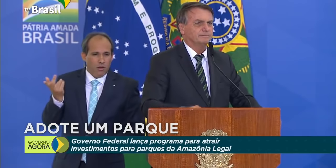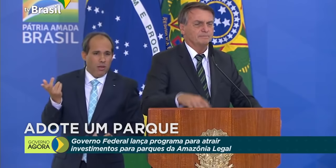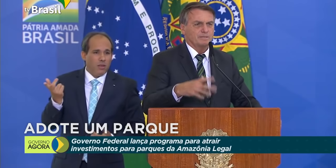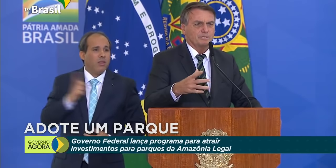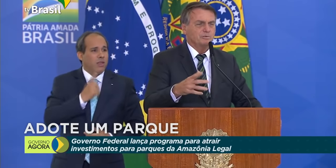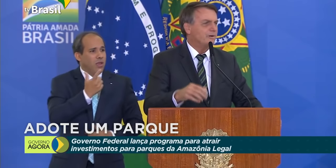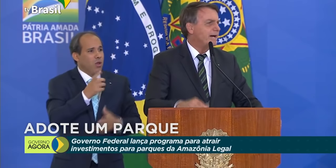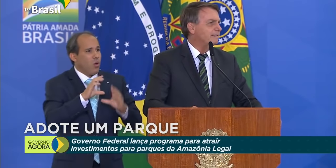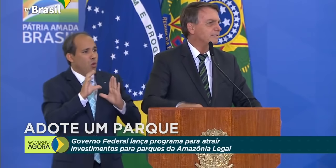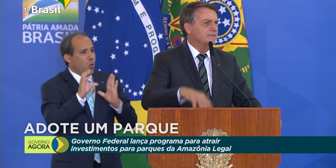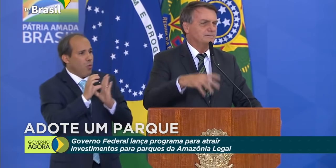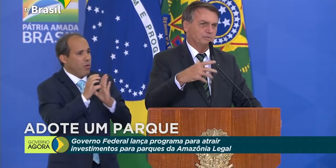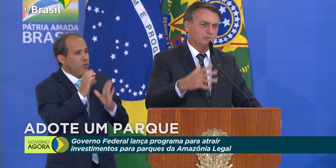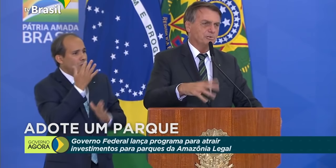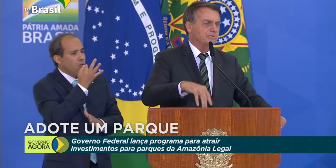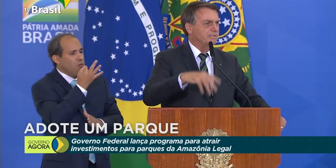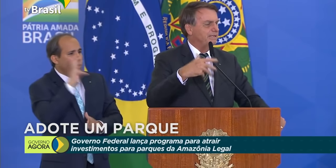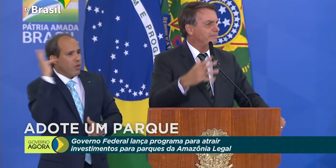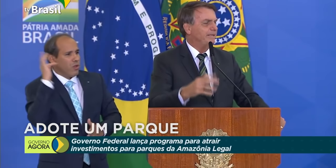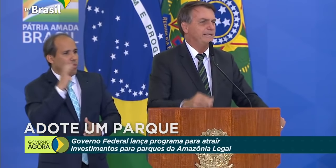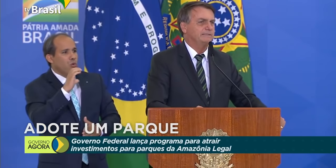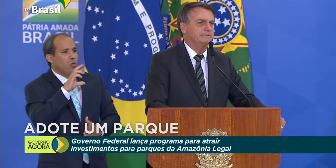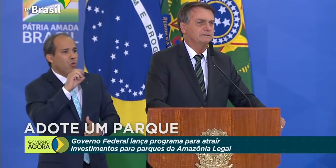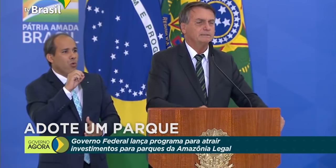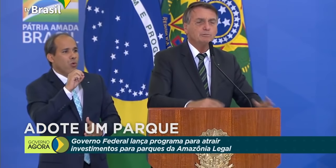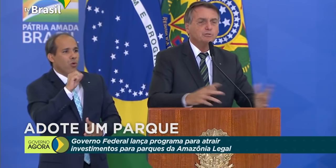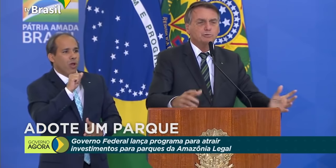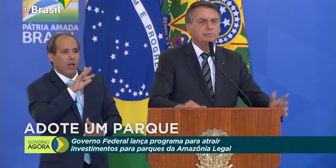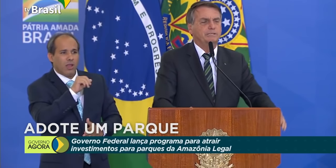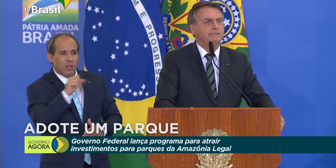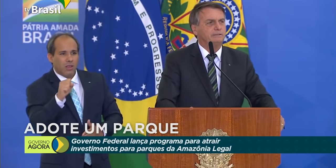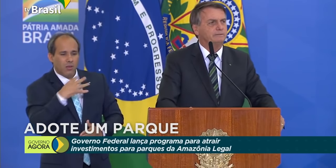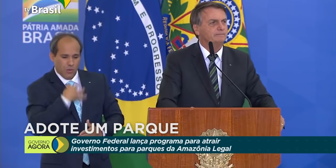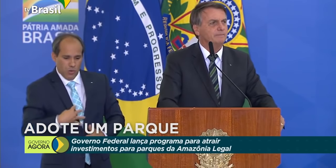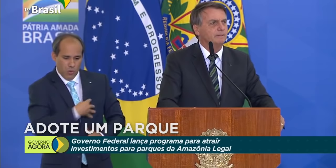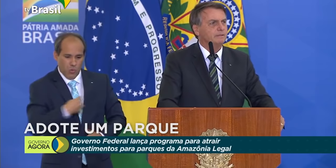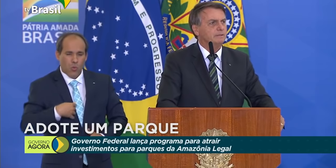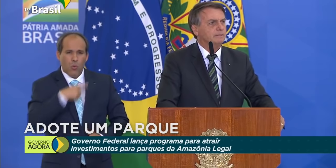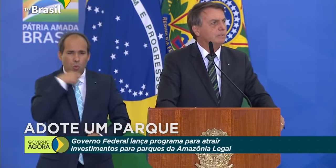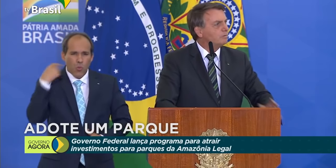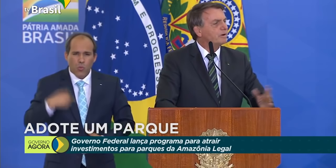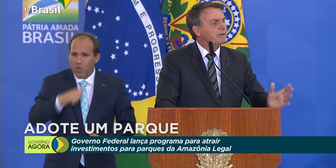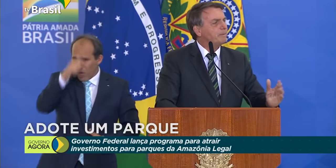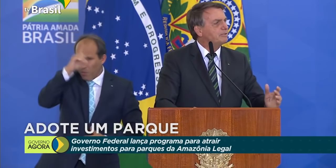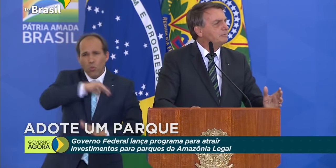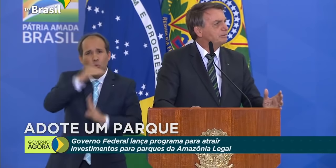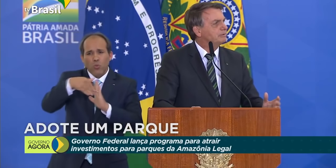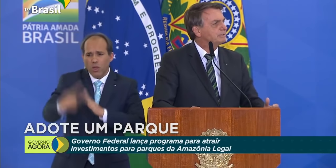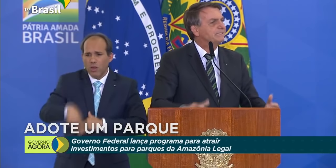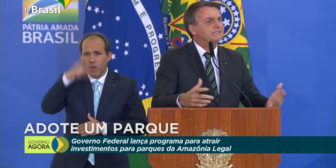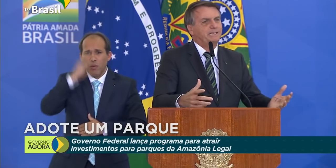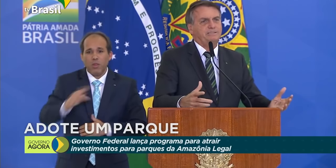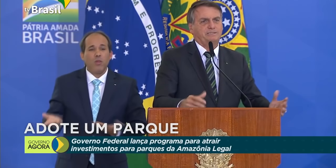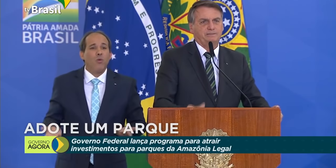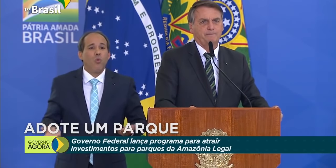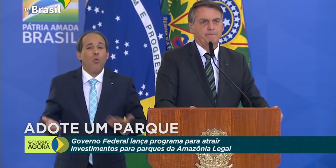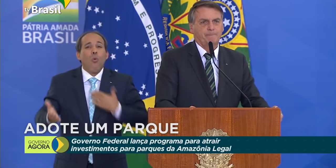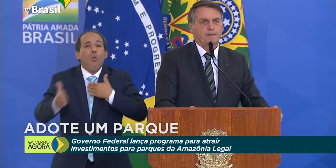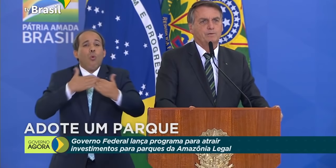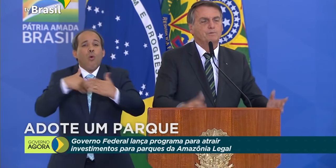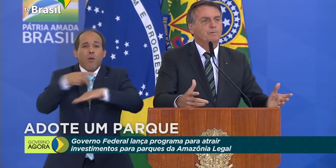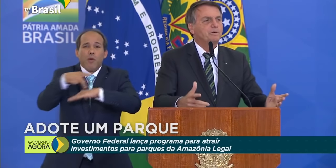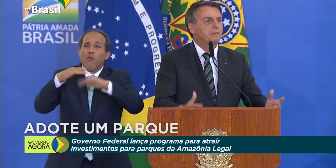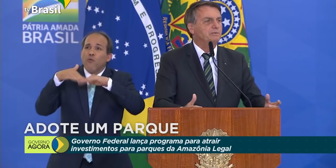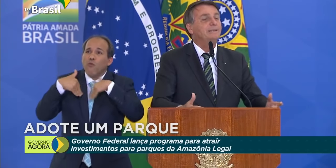franceses com latas Russos alemães os tudo aqui dentro tem um qualquer país o mundo se